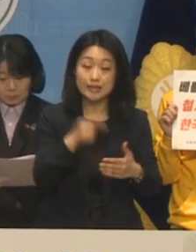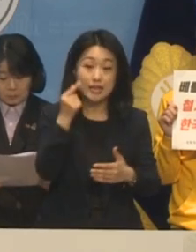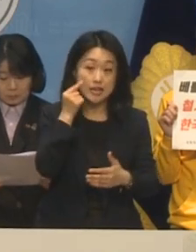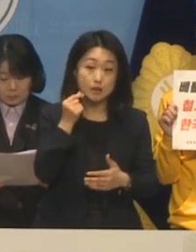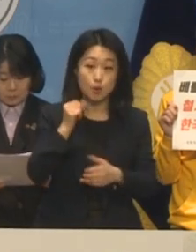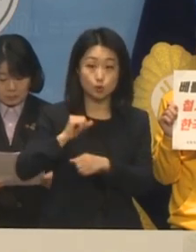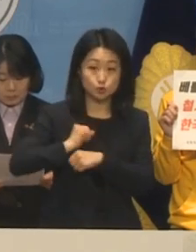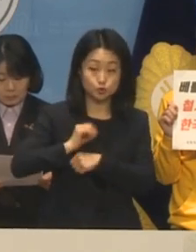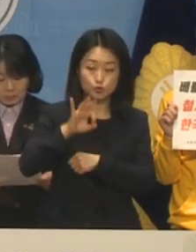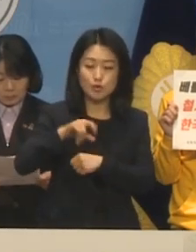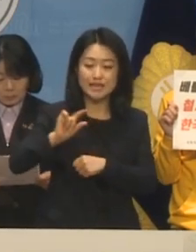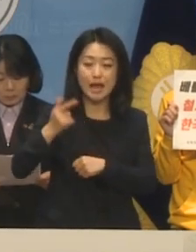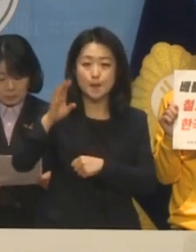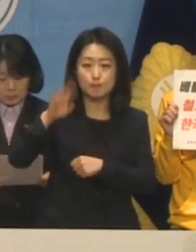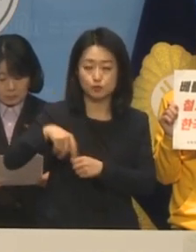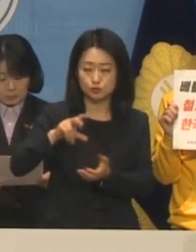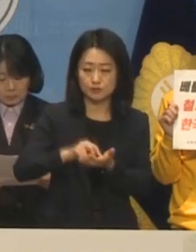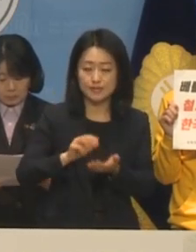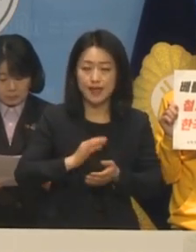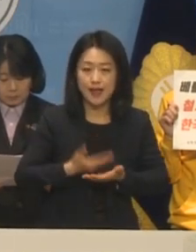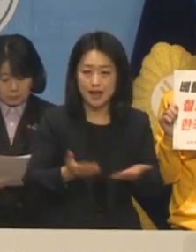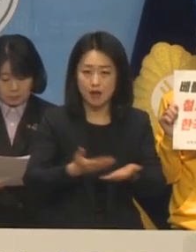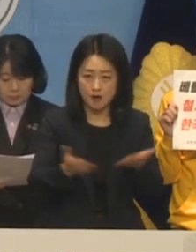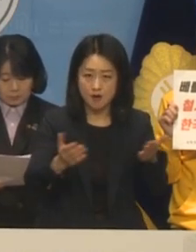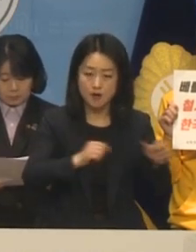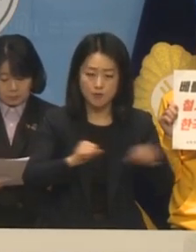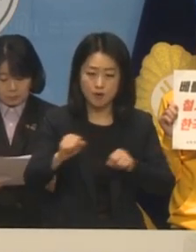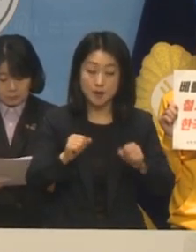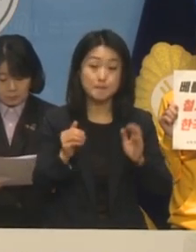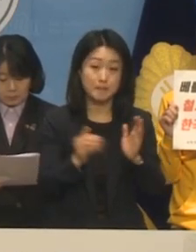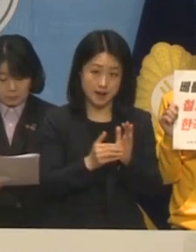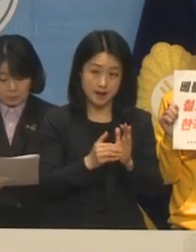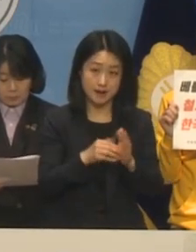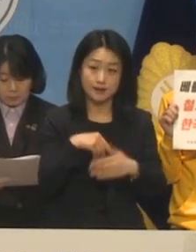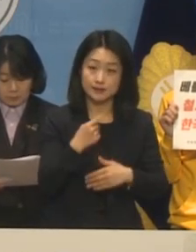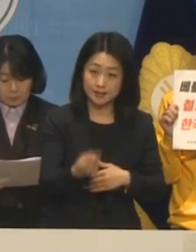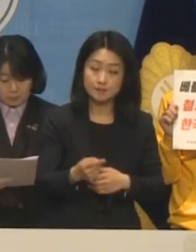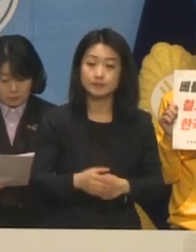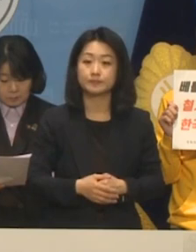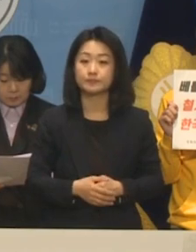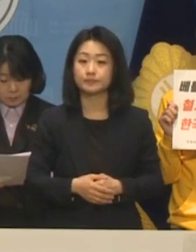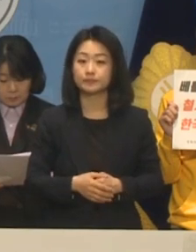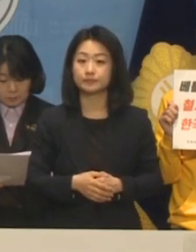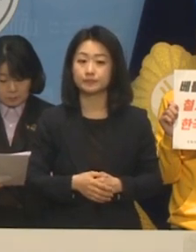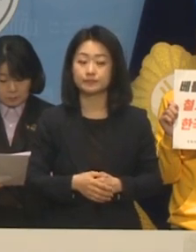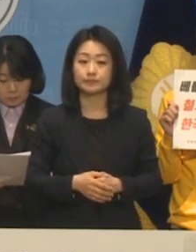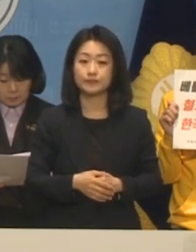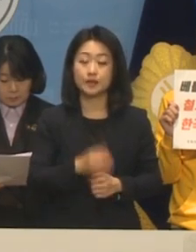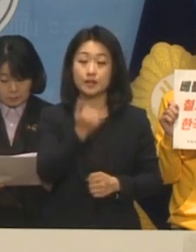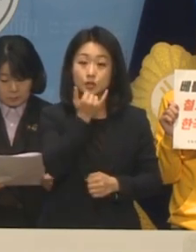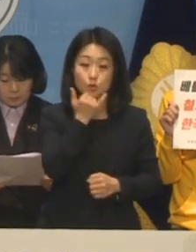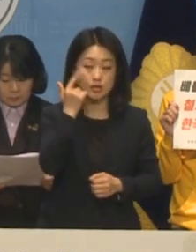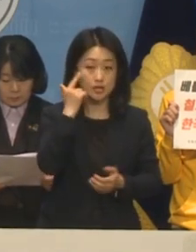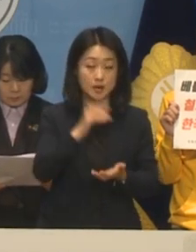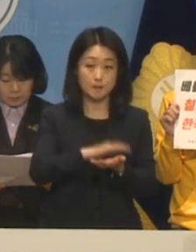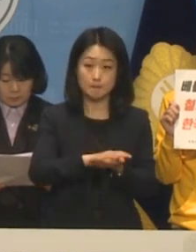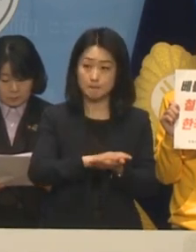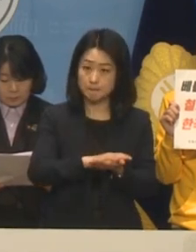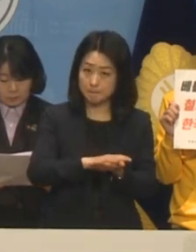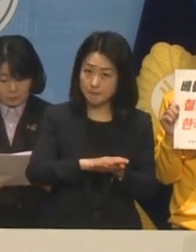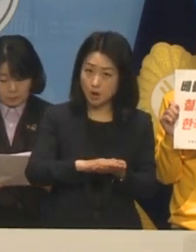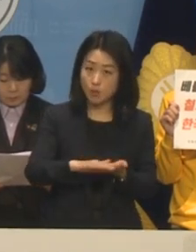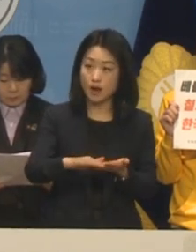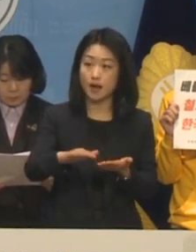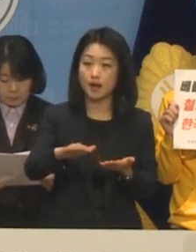위안부 문제를 알리는 데 힘써왔습니다. 이러한 활동의 역사를 바탕으로 건립된 베를린 평화의